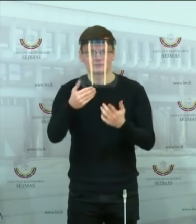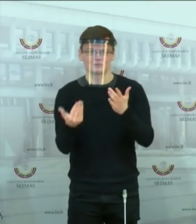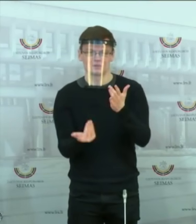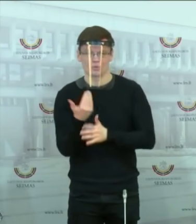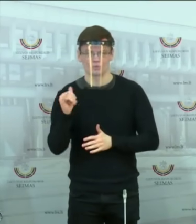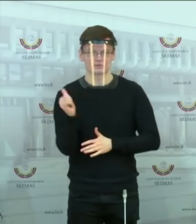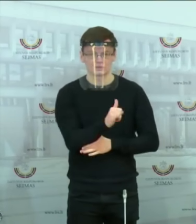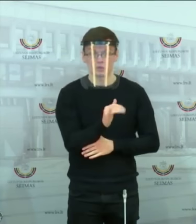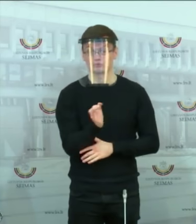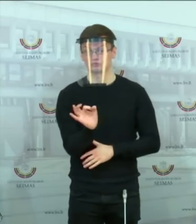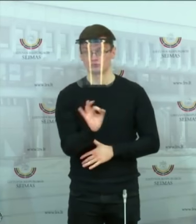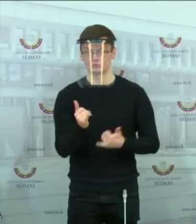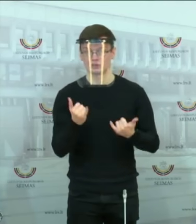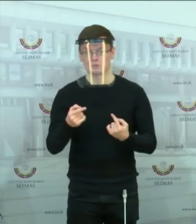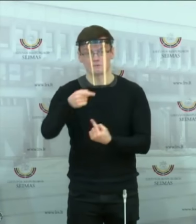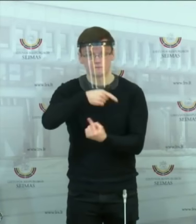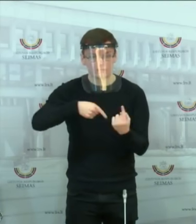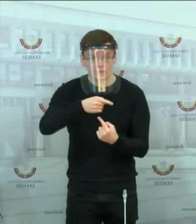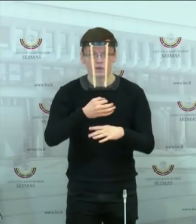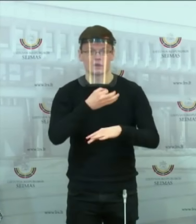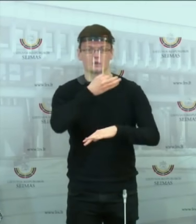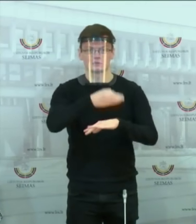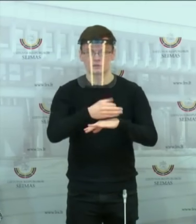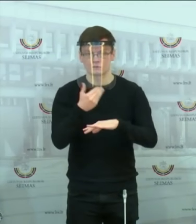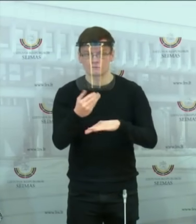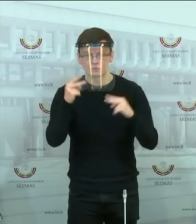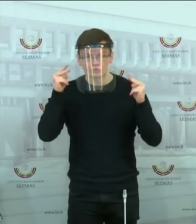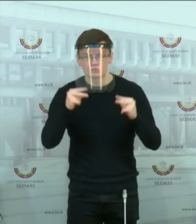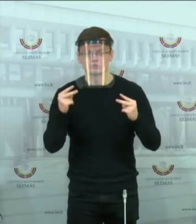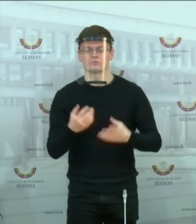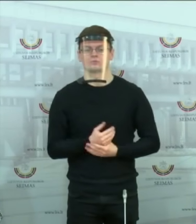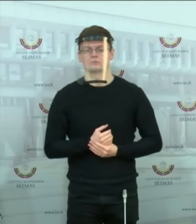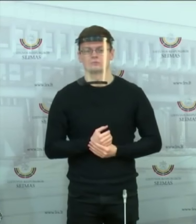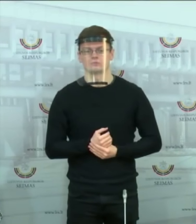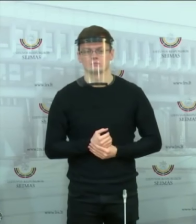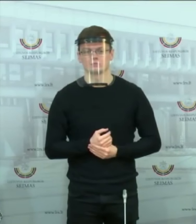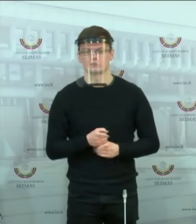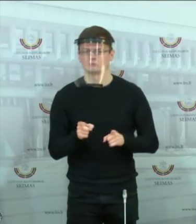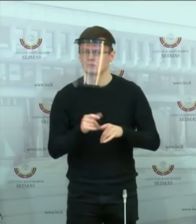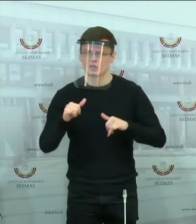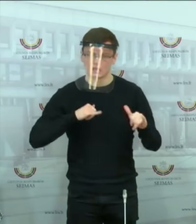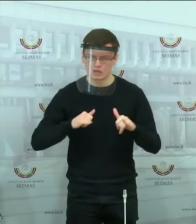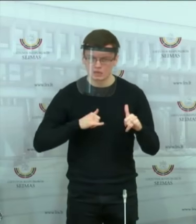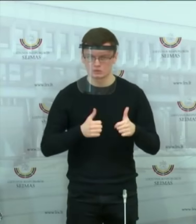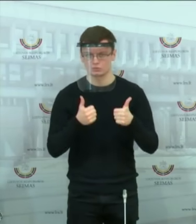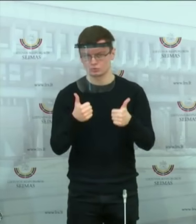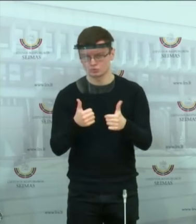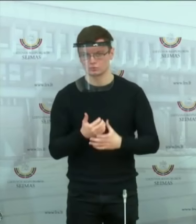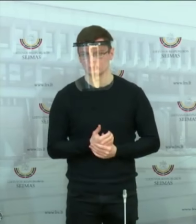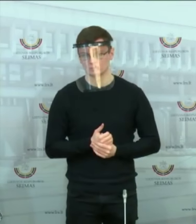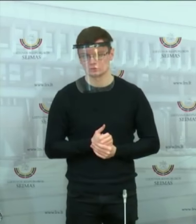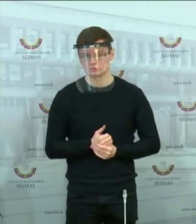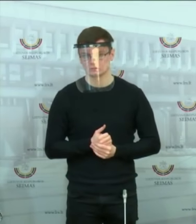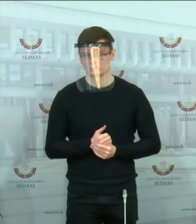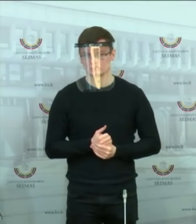tikrai neblogai sekasi ir verslai labai atsakingai reaguoja ir tikrai atsakingai elgiasi, tai jeigu tai bus, ko